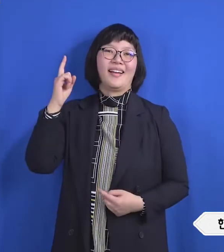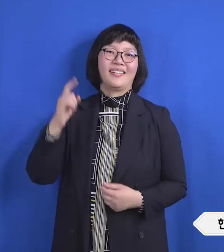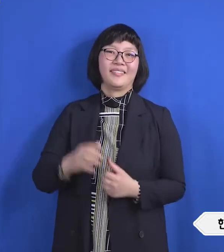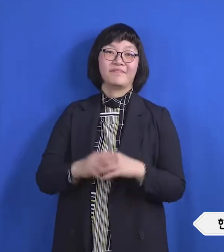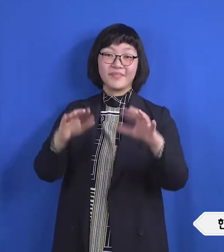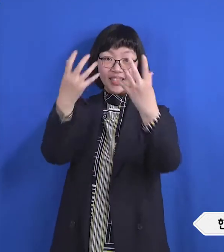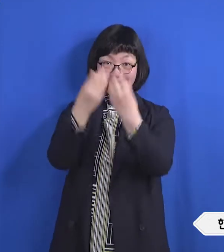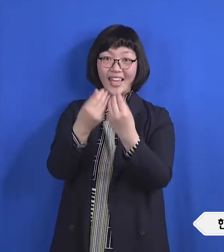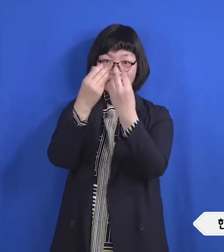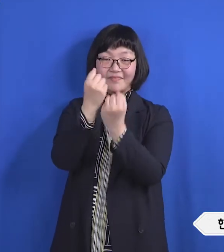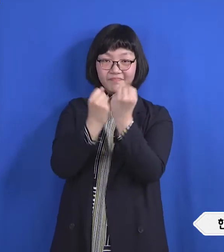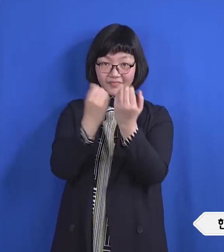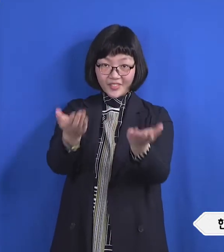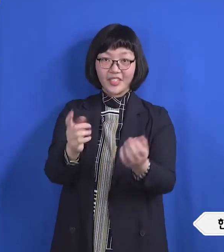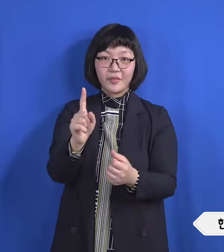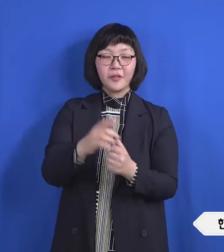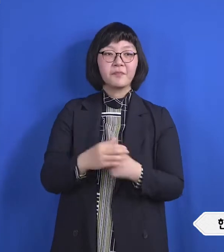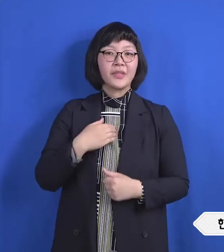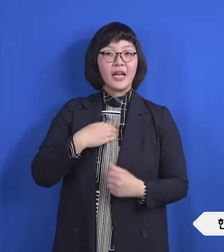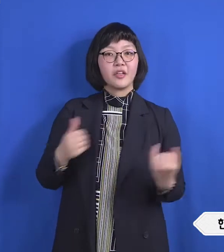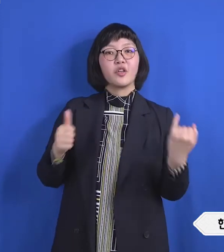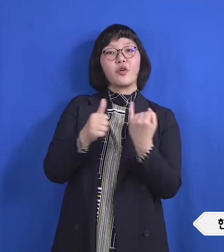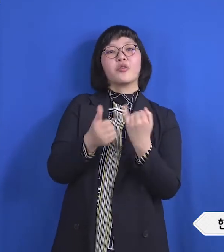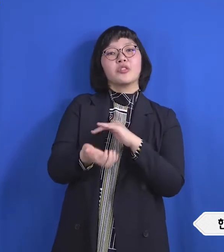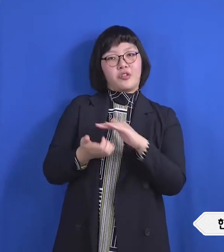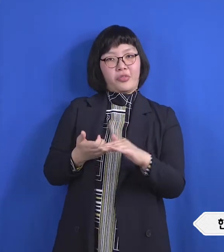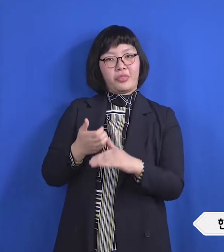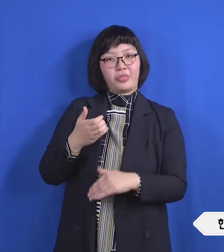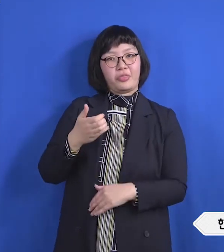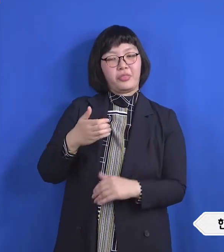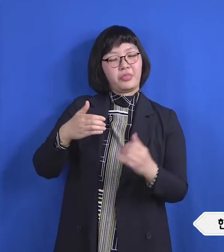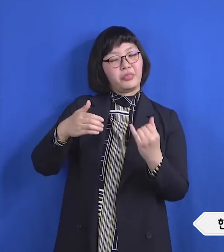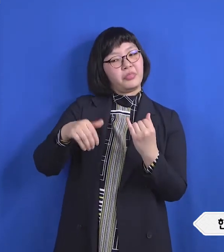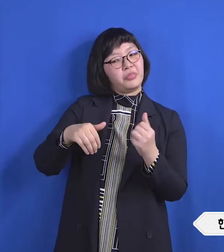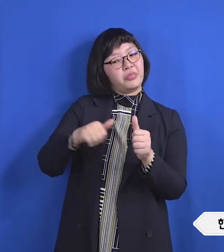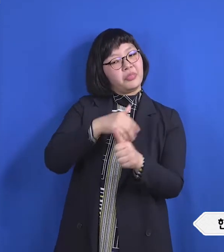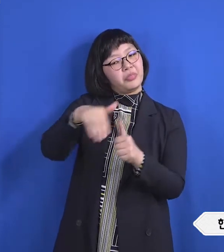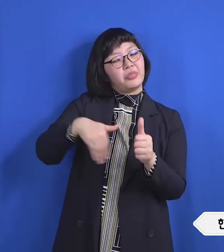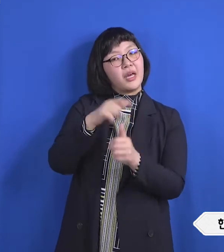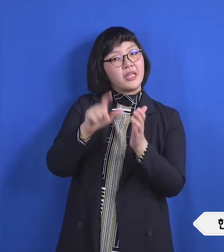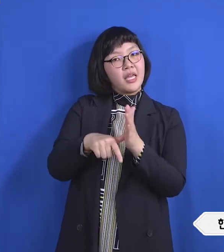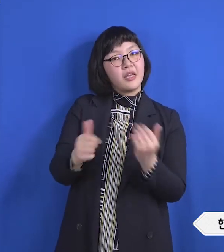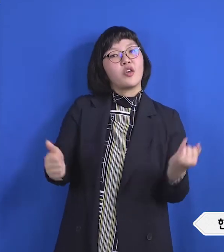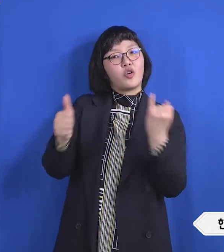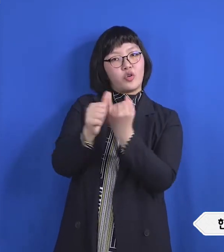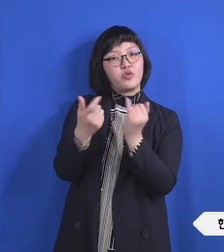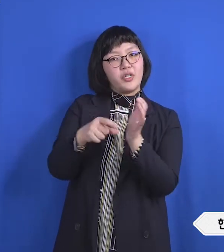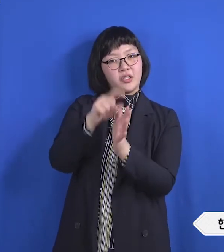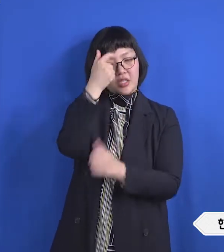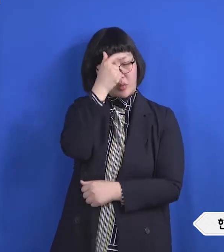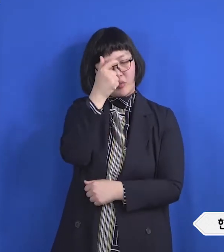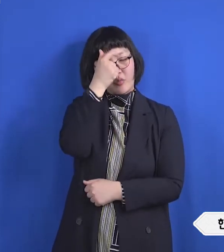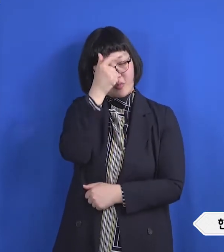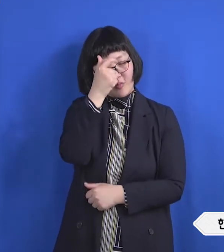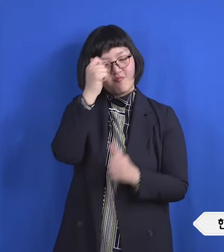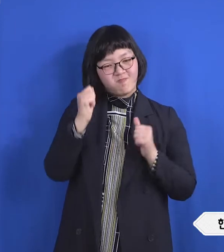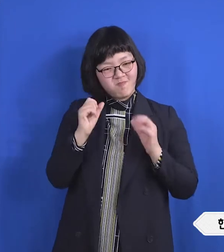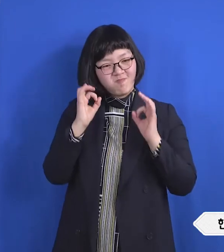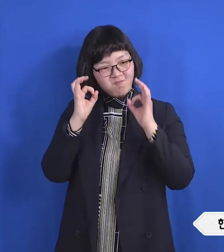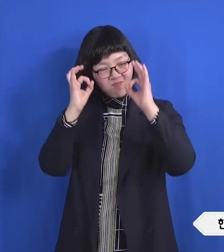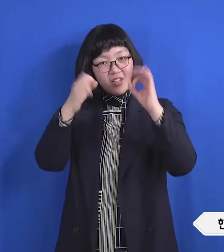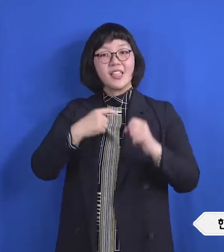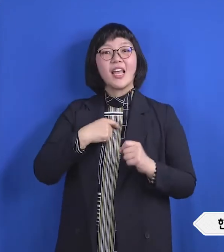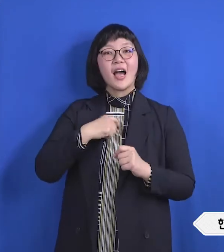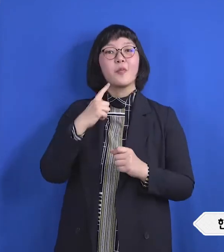예를 들어 보겠습니다. 제가 총각 시절에 결혼을 위해서 부지런히 기도했습니다. 하나님, 제 목회 생활의 보조를